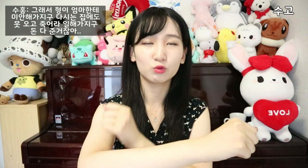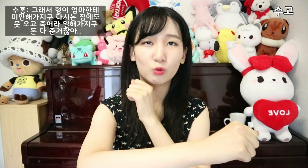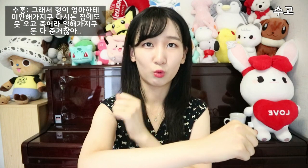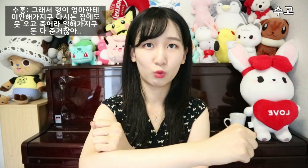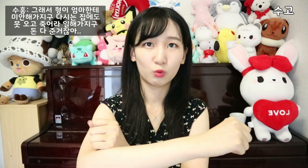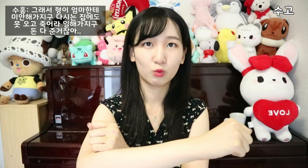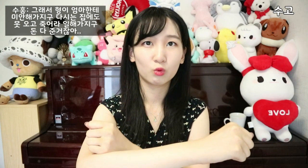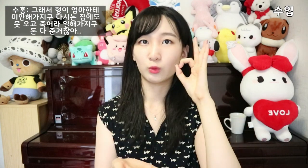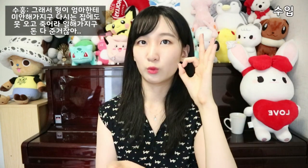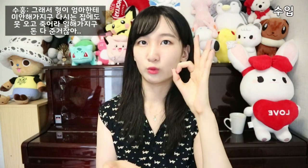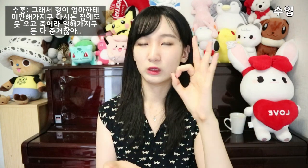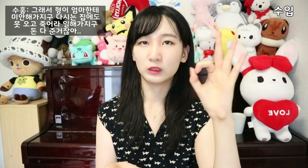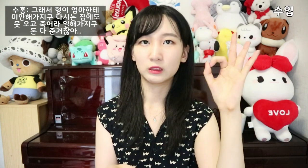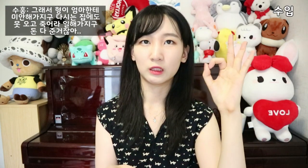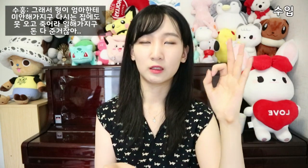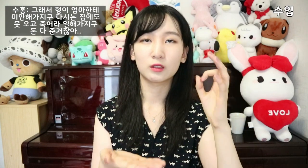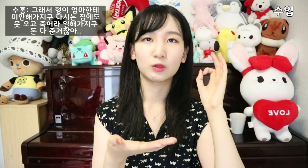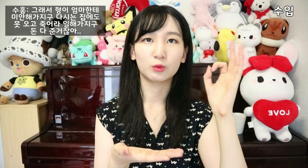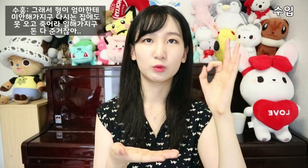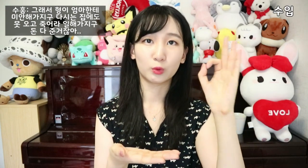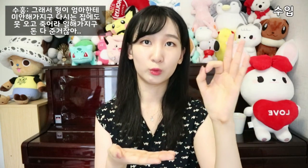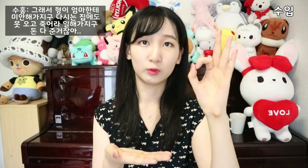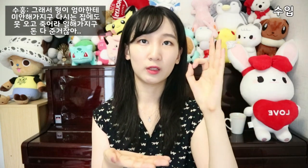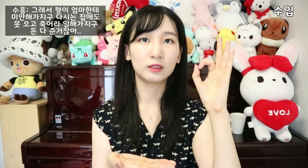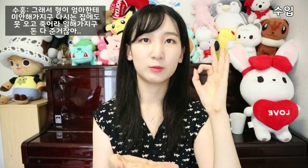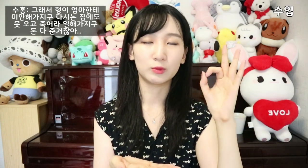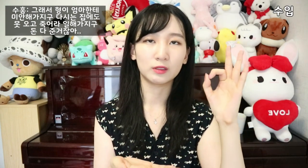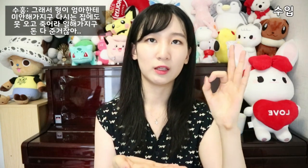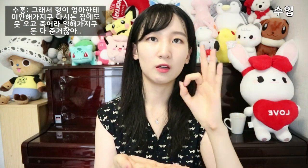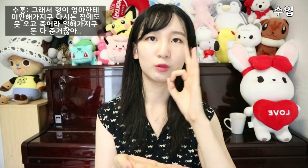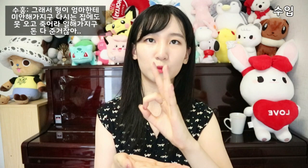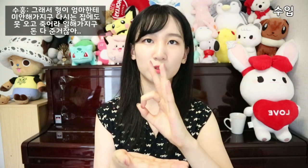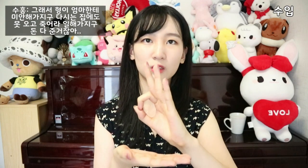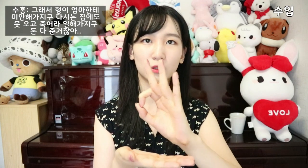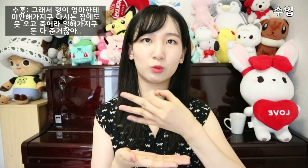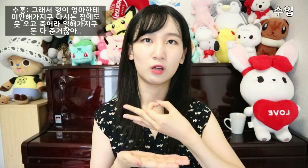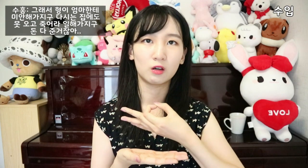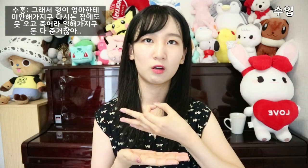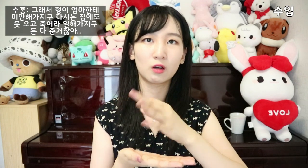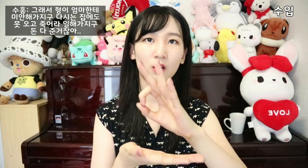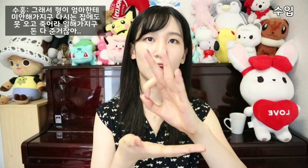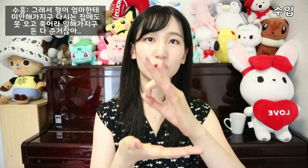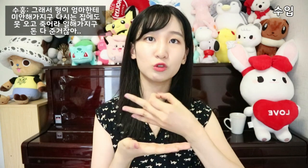수고. 요거는 이제 요거는 돈의 의미도 있는데요. 돈을 이렇게 돌려요.